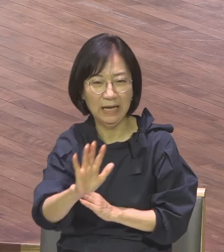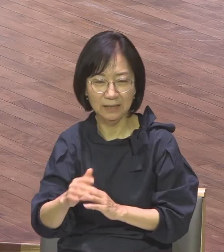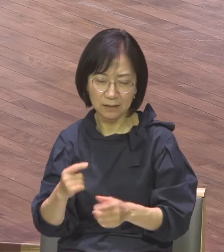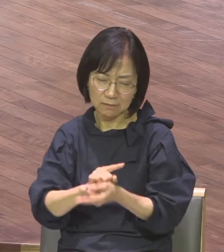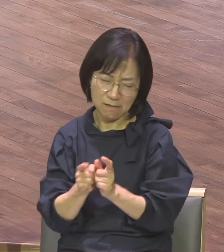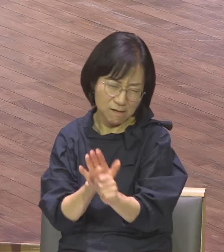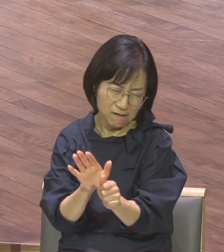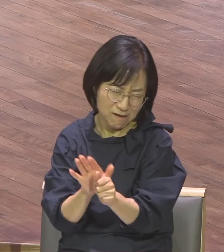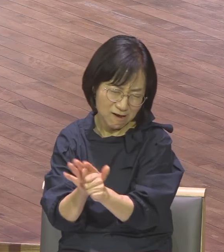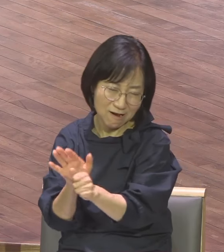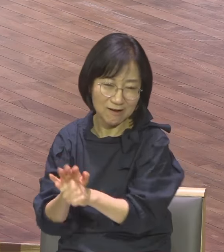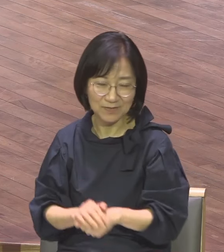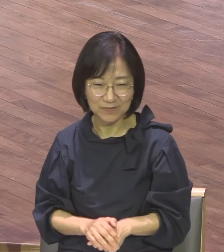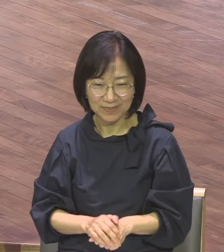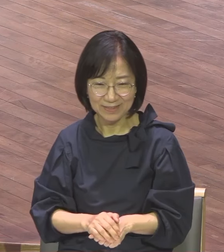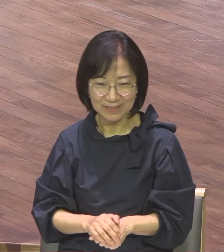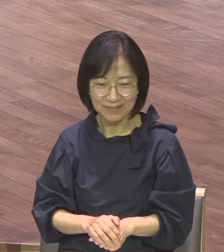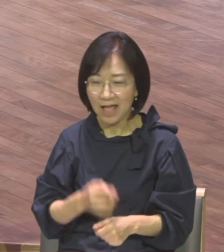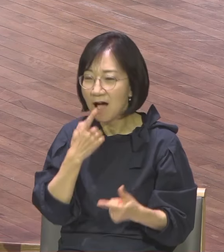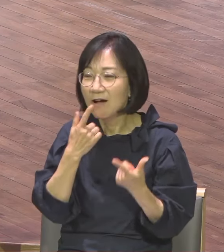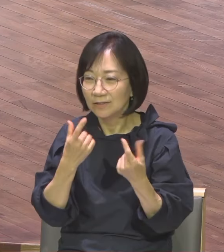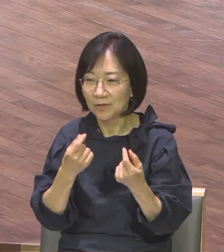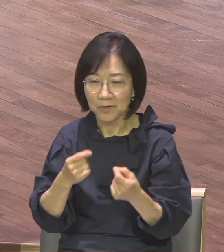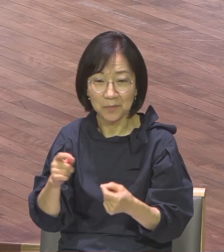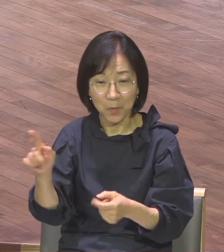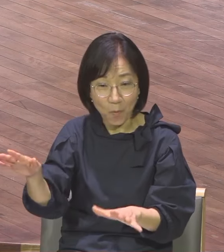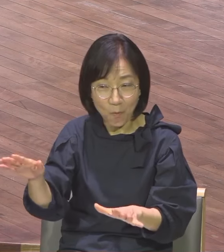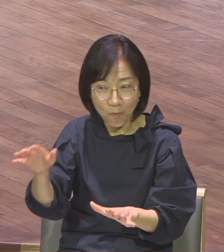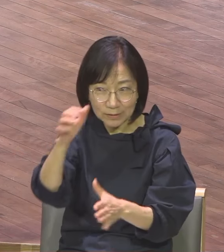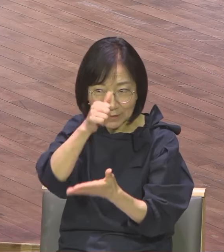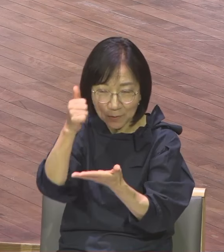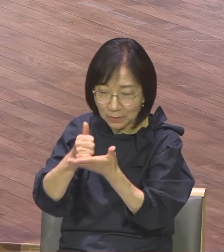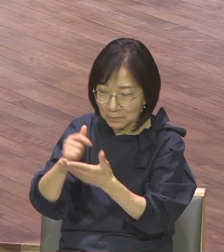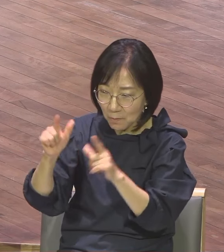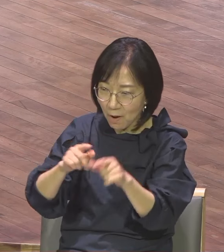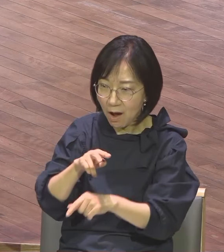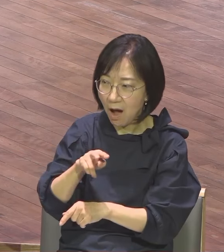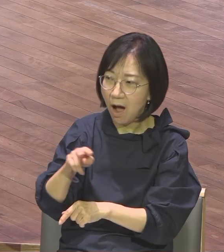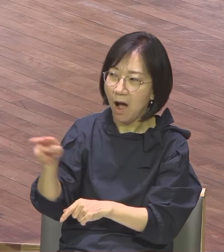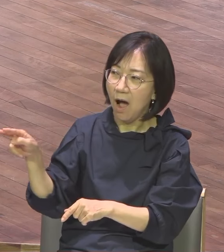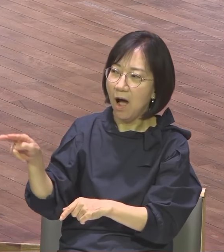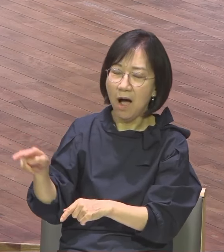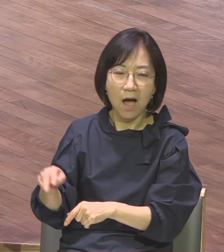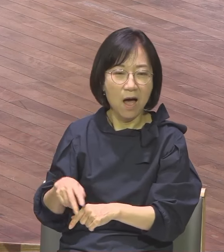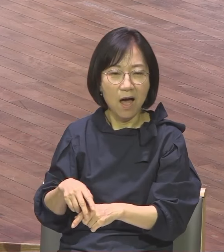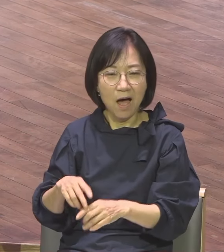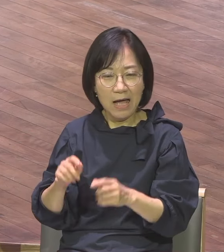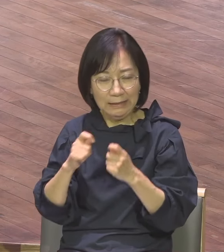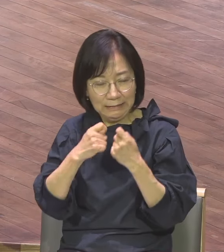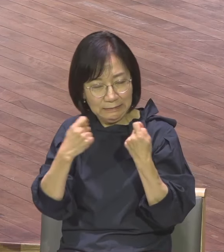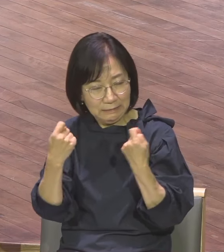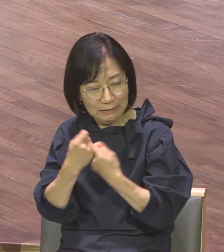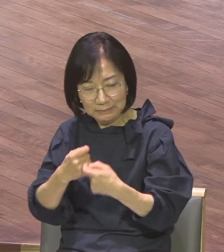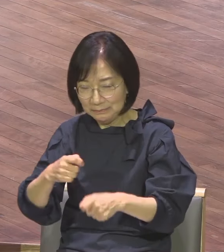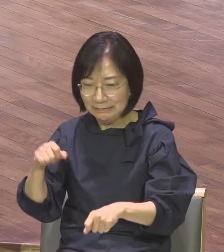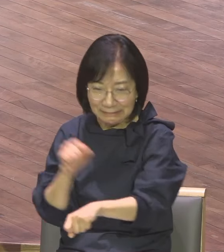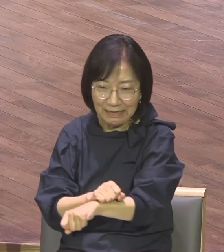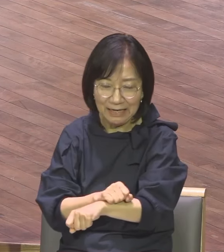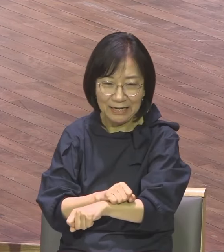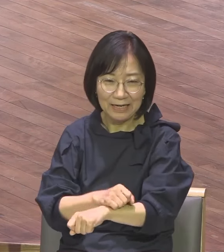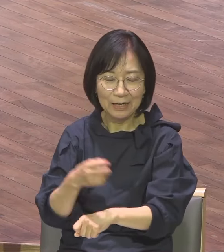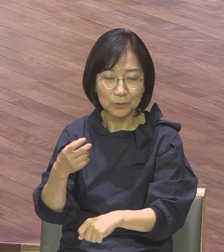우리 교회처럼 팀워크가 잘 된 교회가 없어요. 이 장로회 보세요. 그리고 우리 행정 목사님이 이렇게 행정을 잘